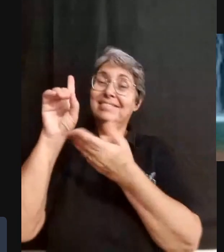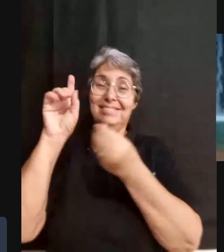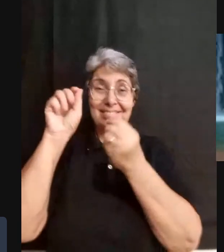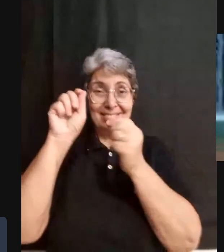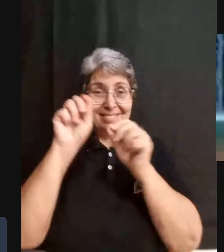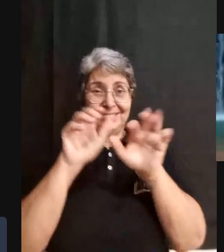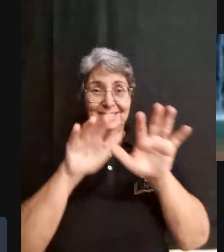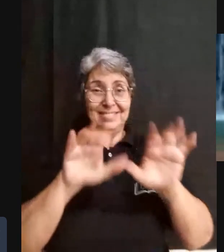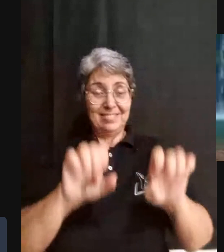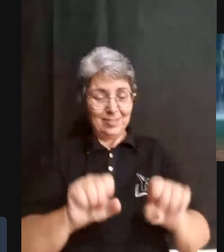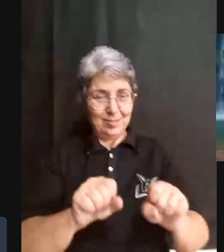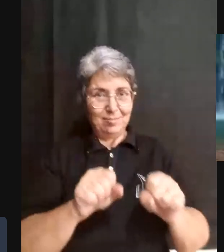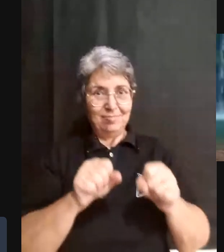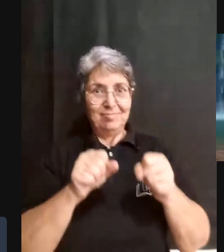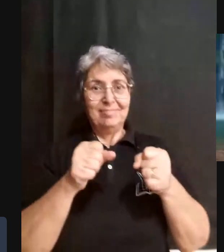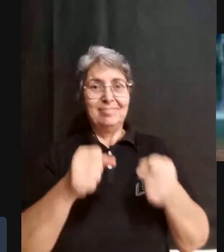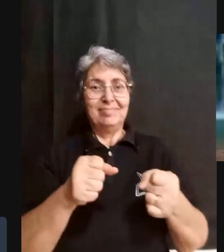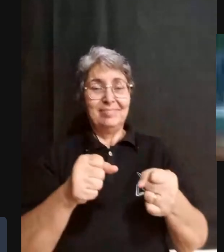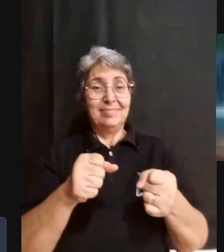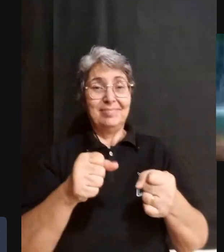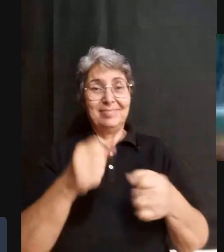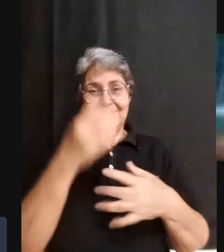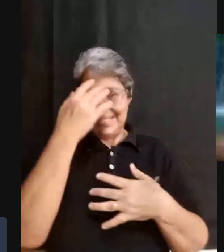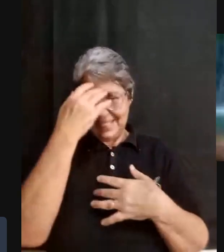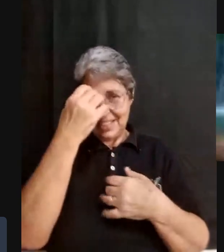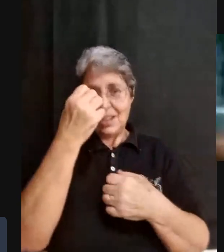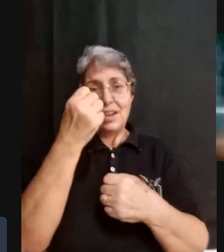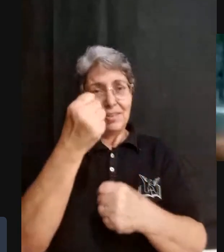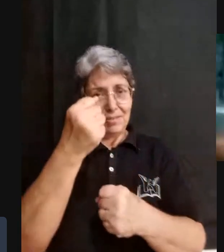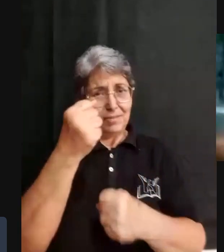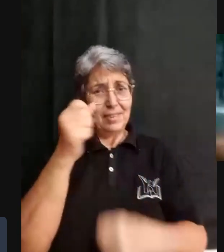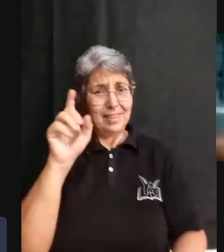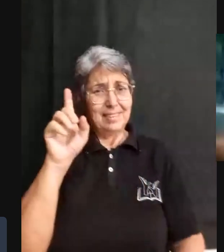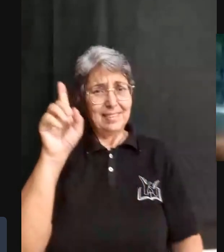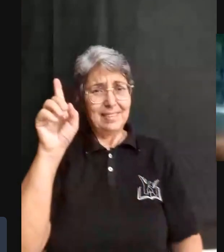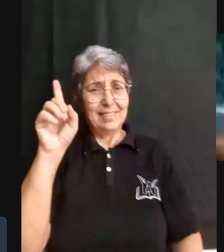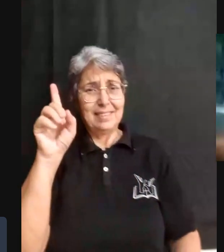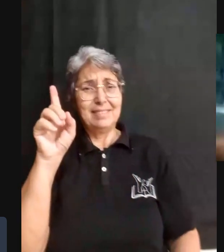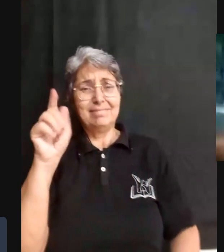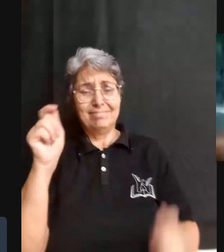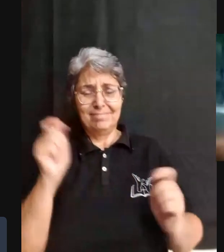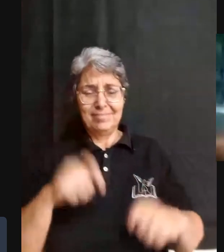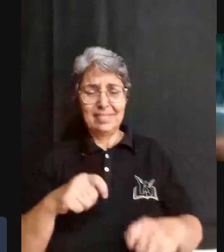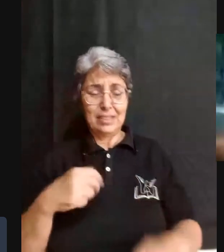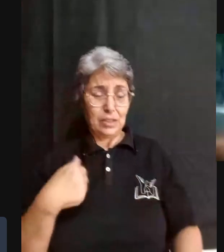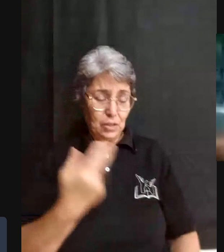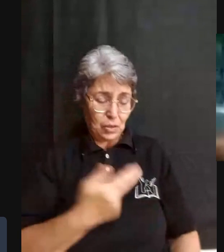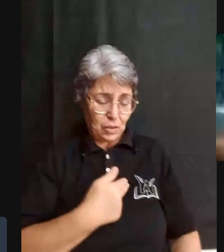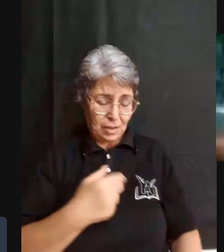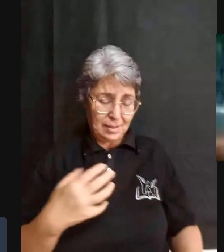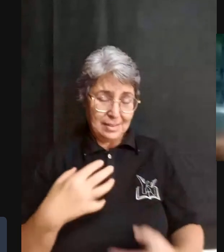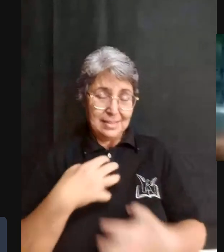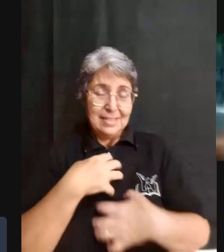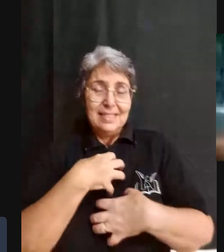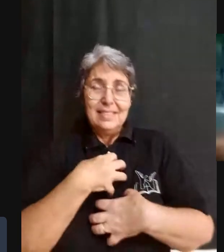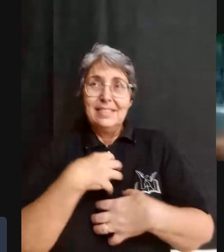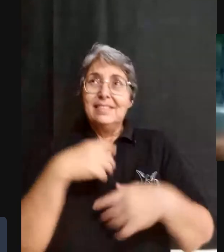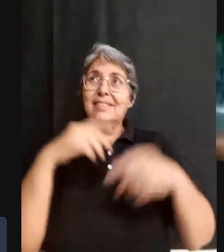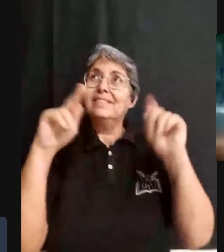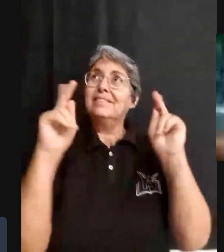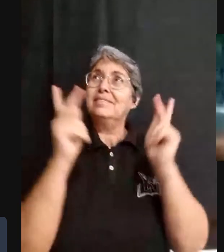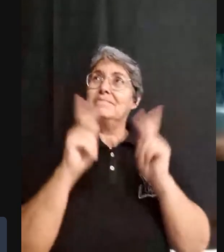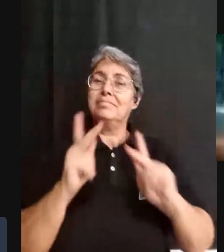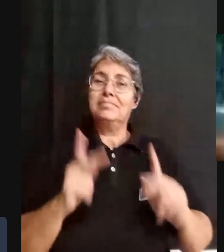justificados pela fé, nós temos paz para